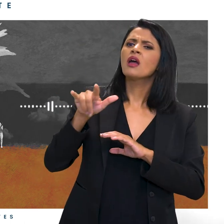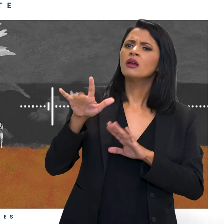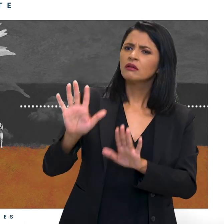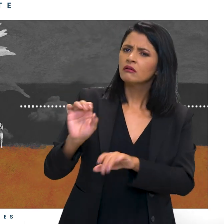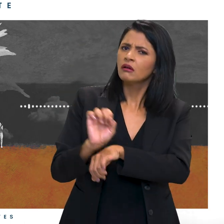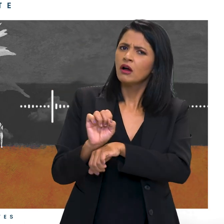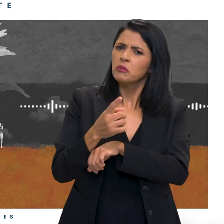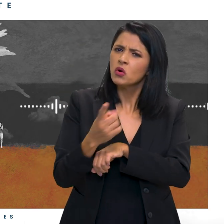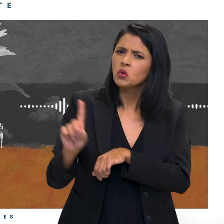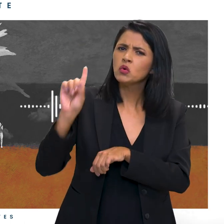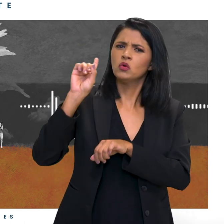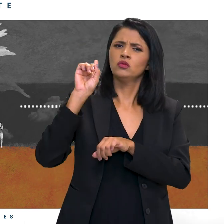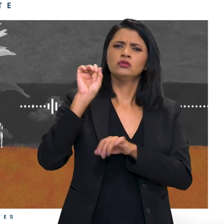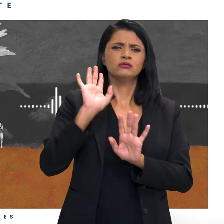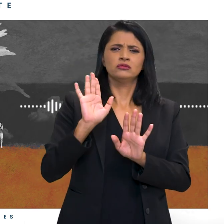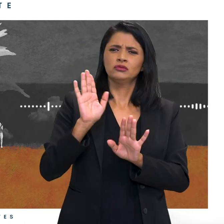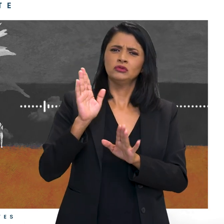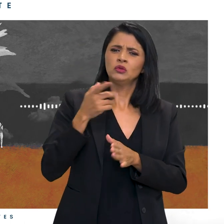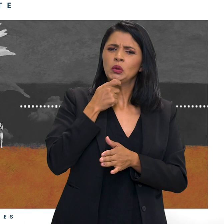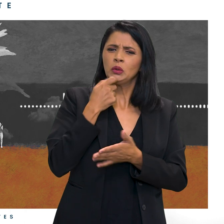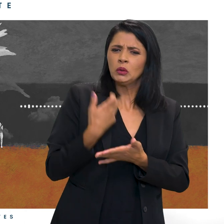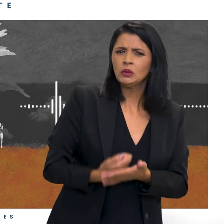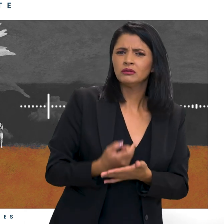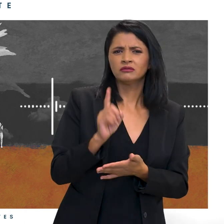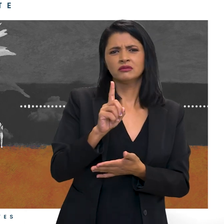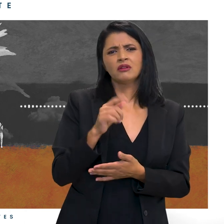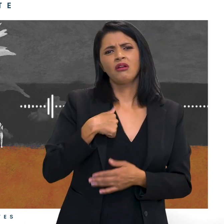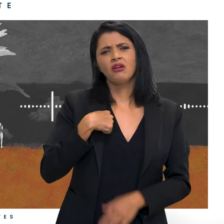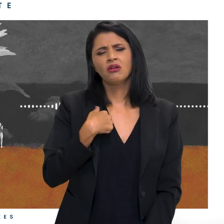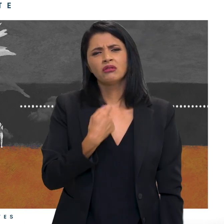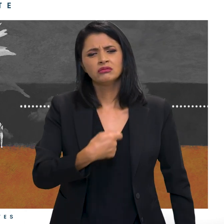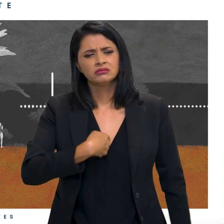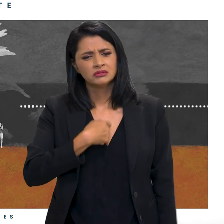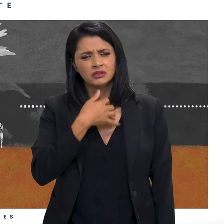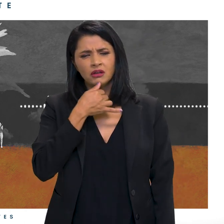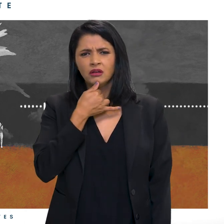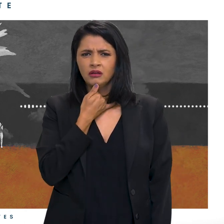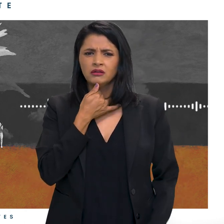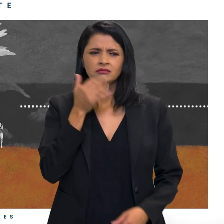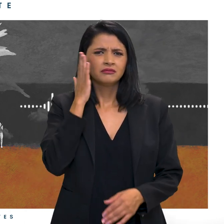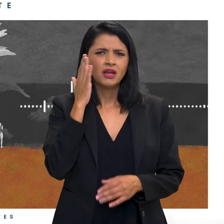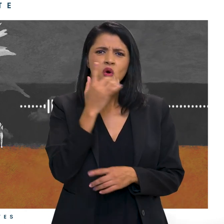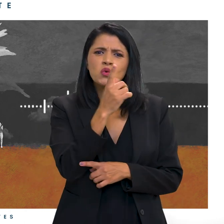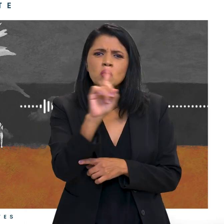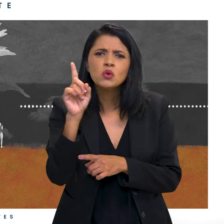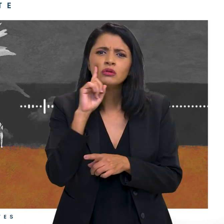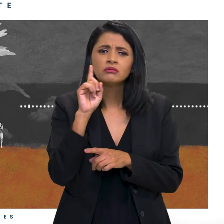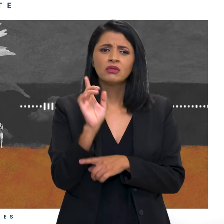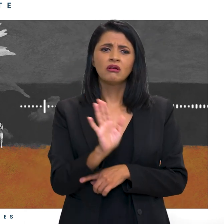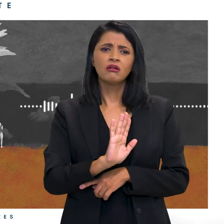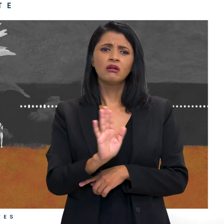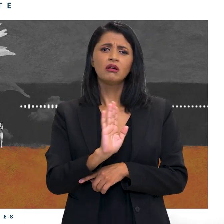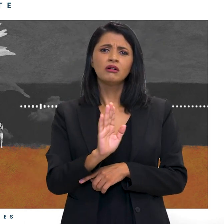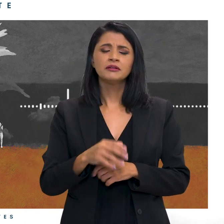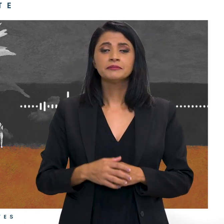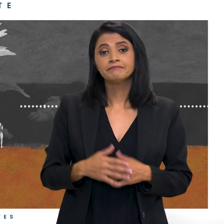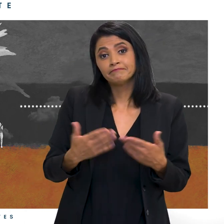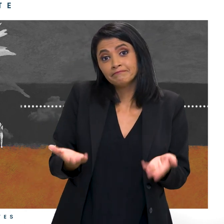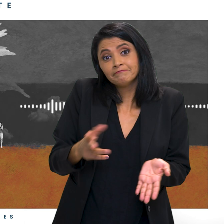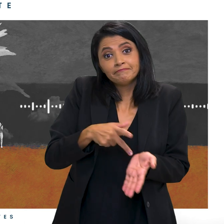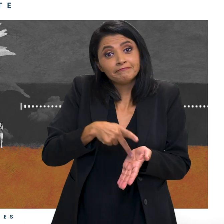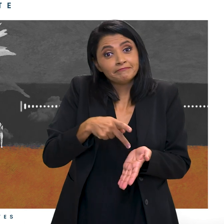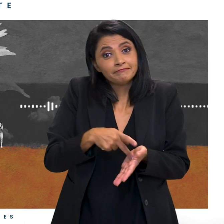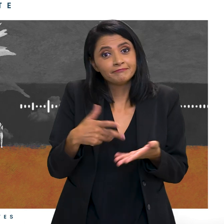Lei, peraí. Você já tá falando em último episódio. Fala isso não. Eu já fico triste assim, só de saber que é o último, que é a nossa